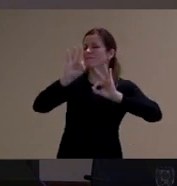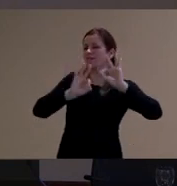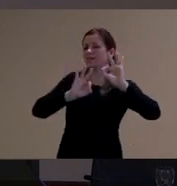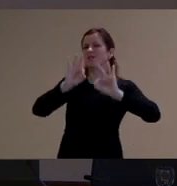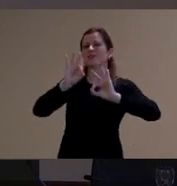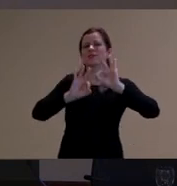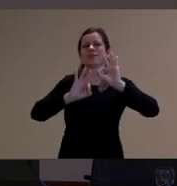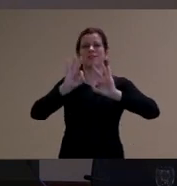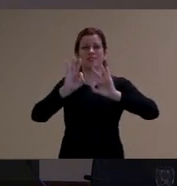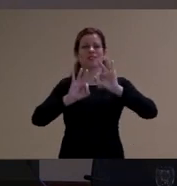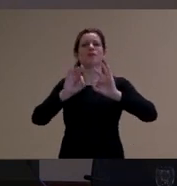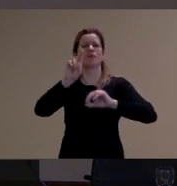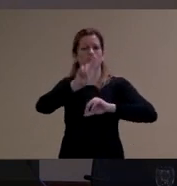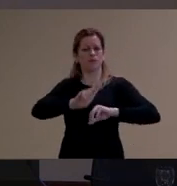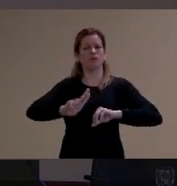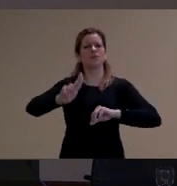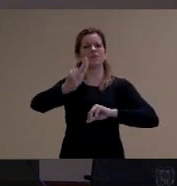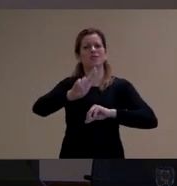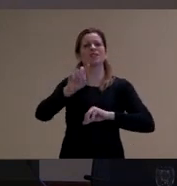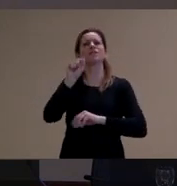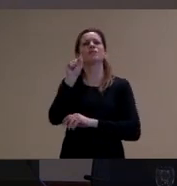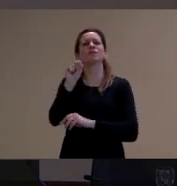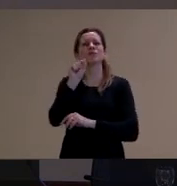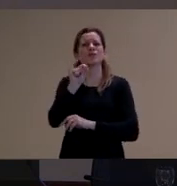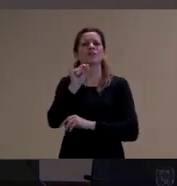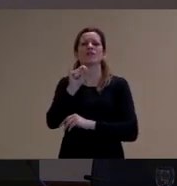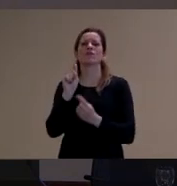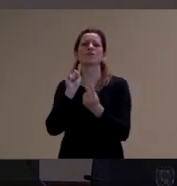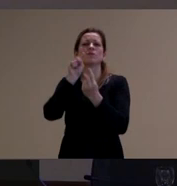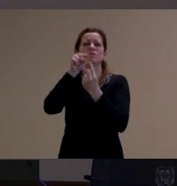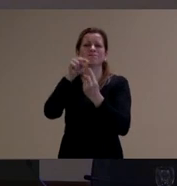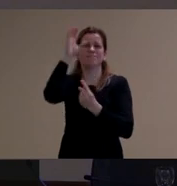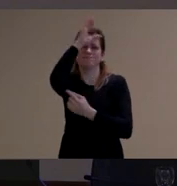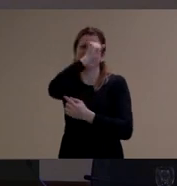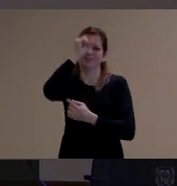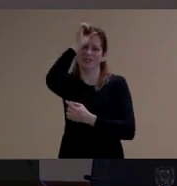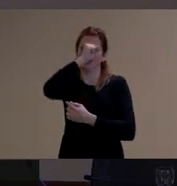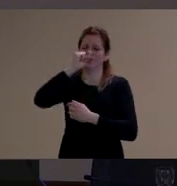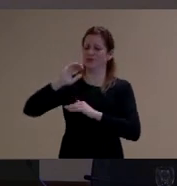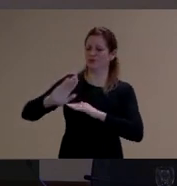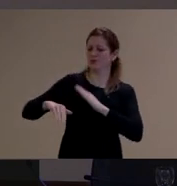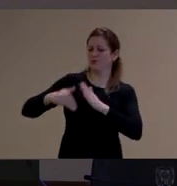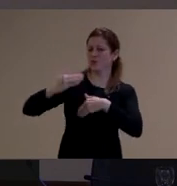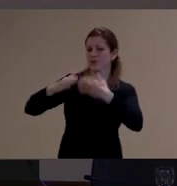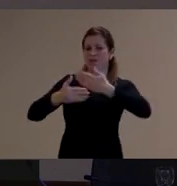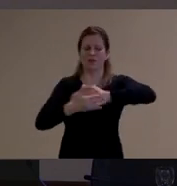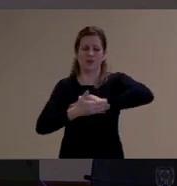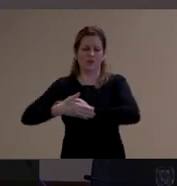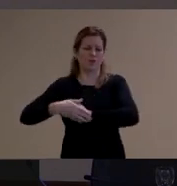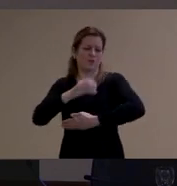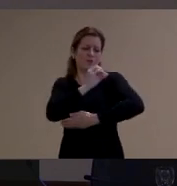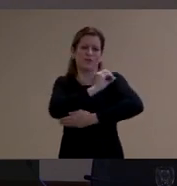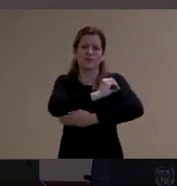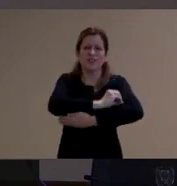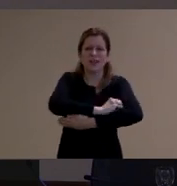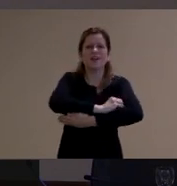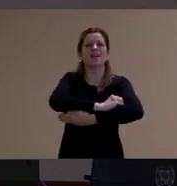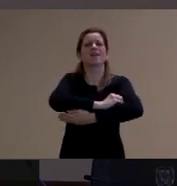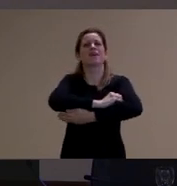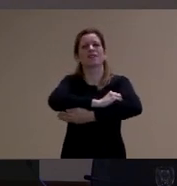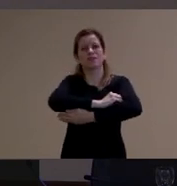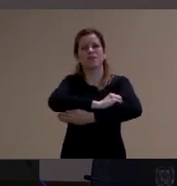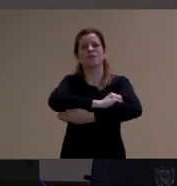é utilizada para os objetivos de aprendizagem e desenvolvimento os bebês de zero né